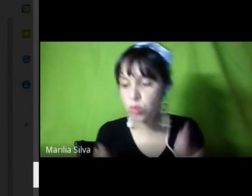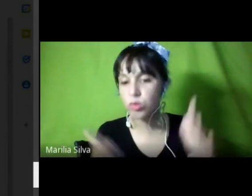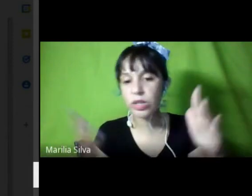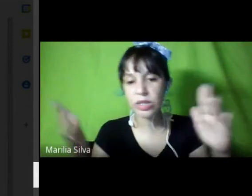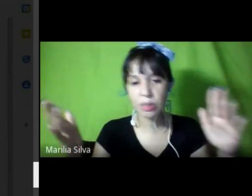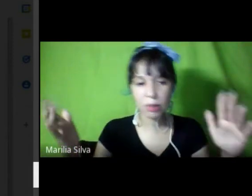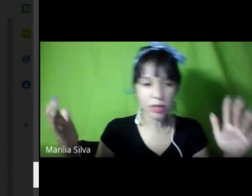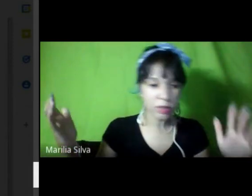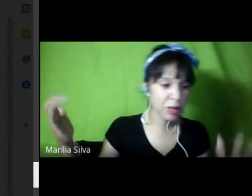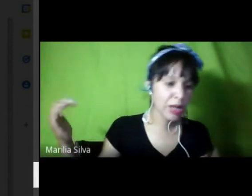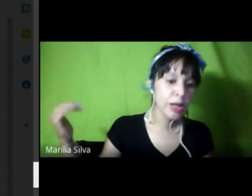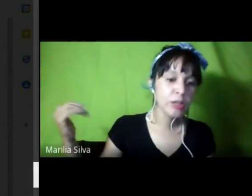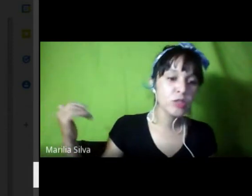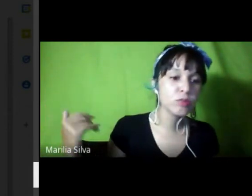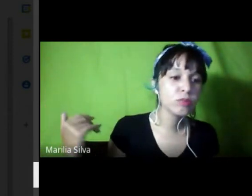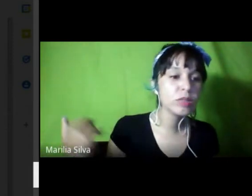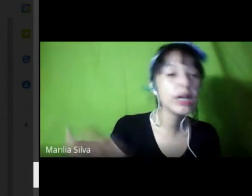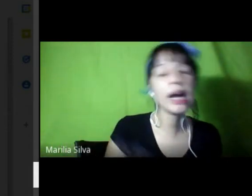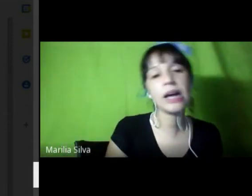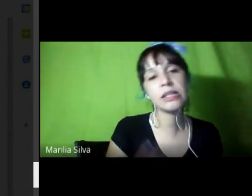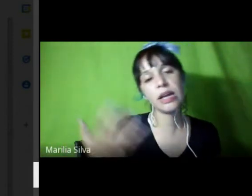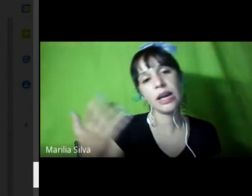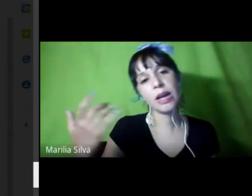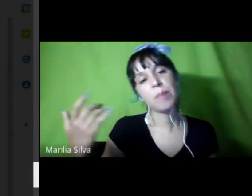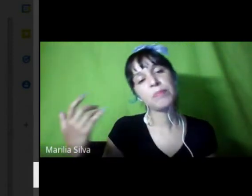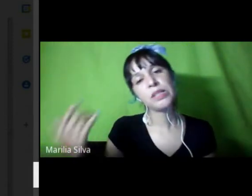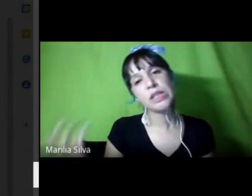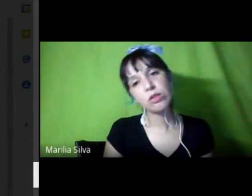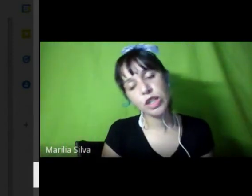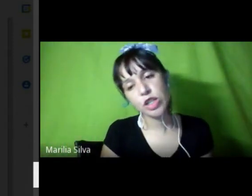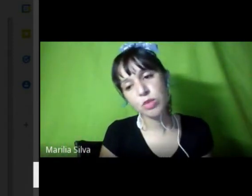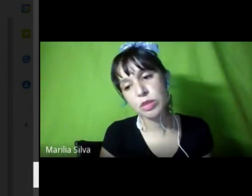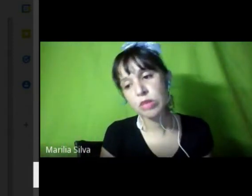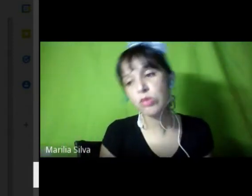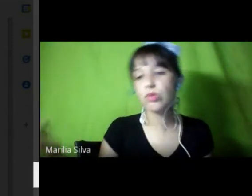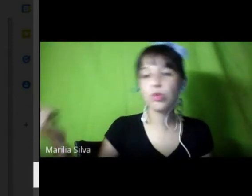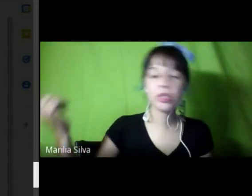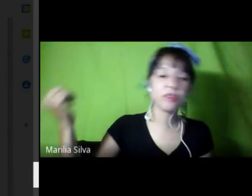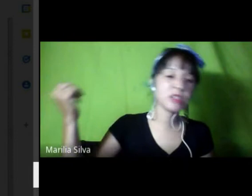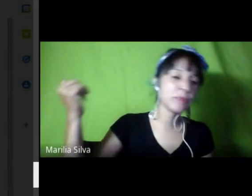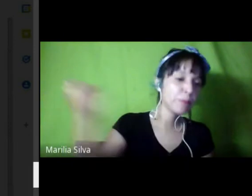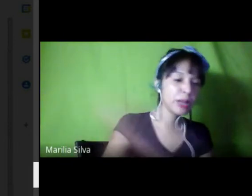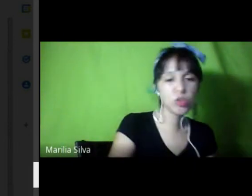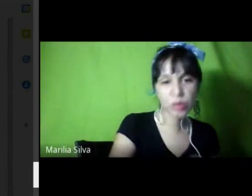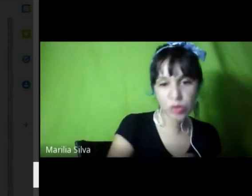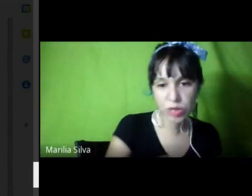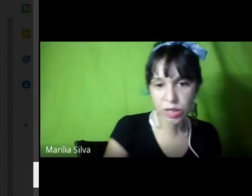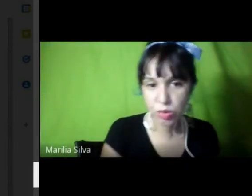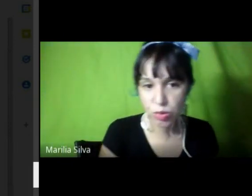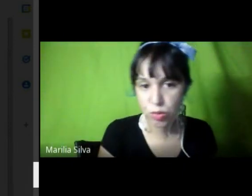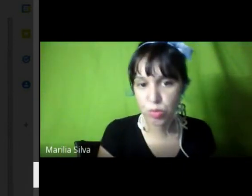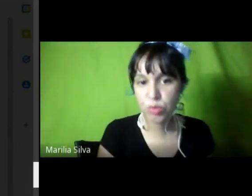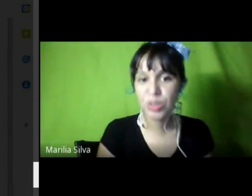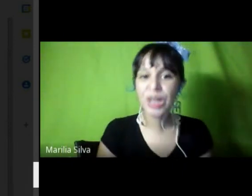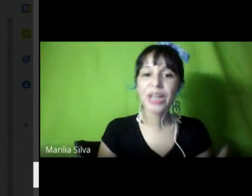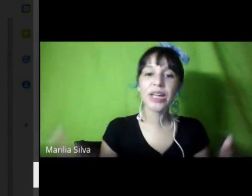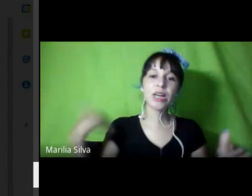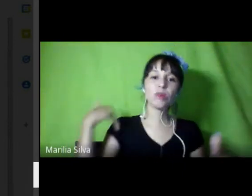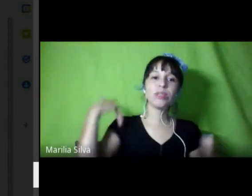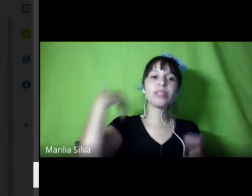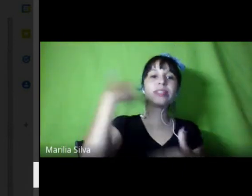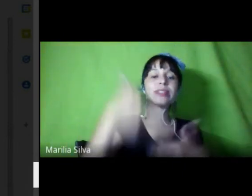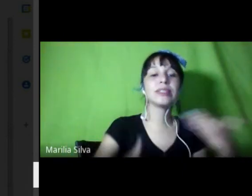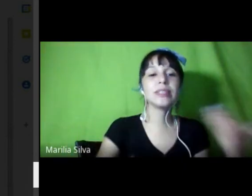comunidade surda, sem participar de um CAS, que é Centro de Atendimento aos Surdos, sem fazer parte de uma associação de surdos, e